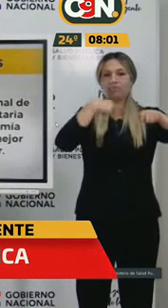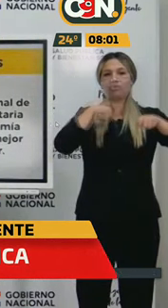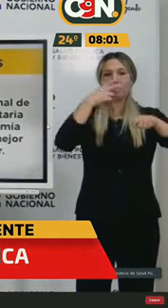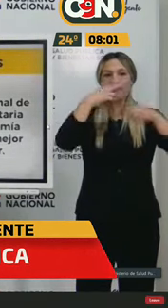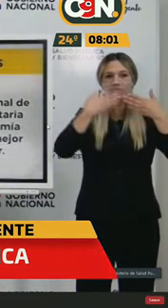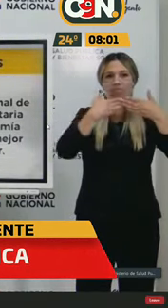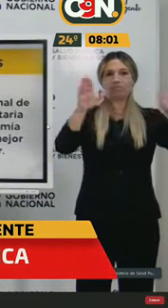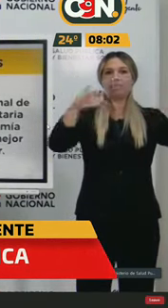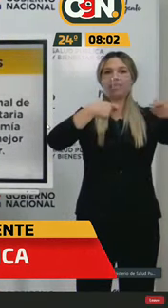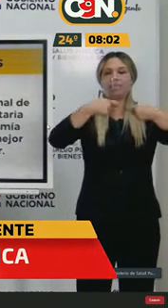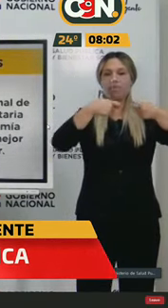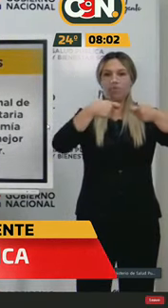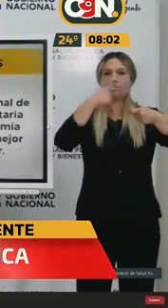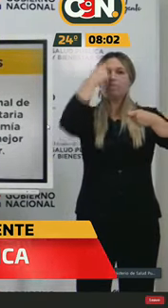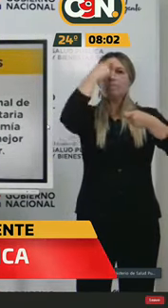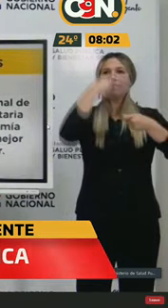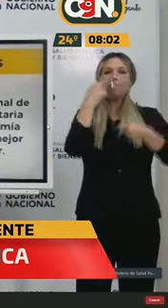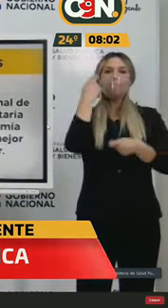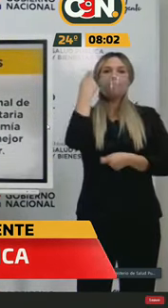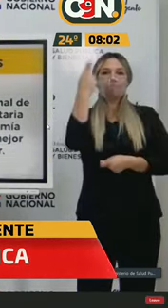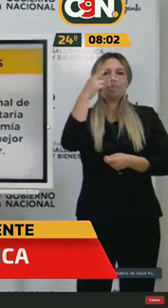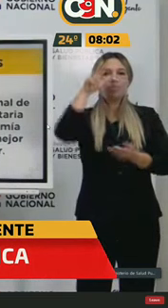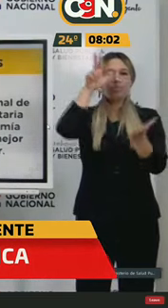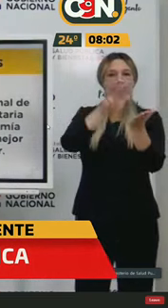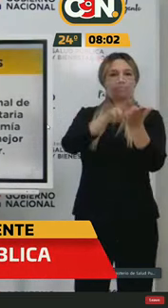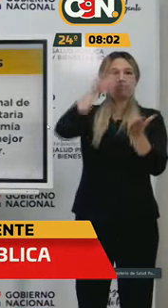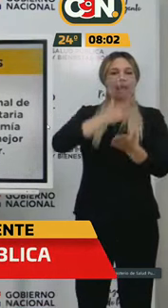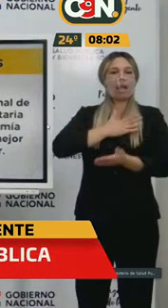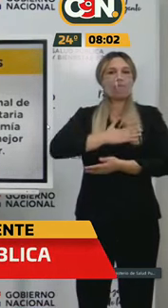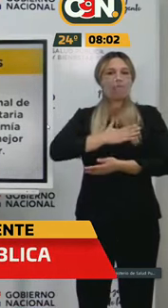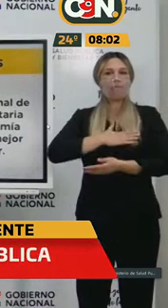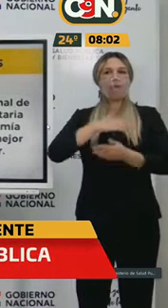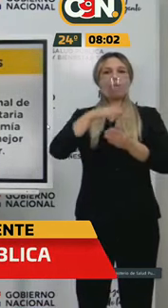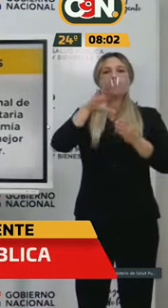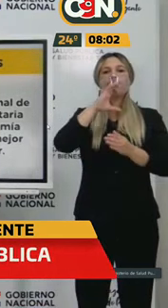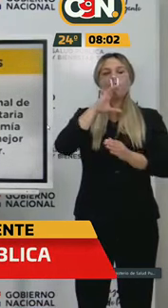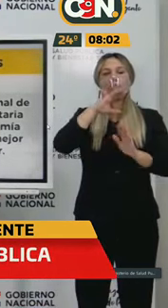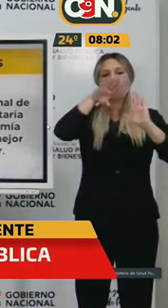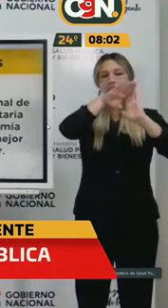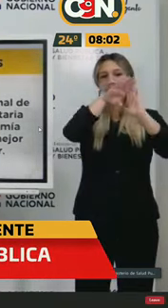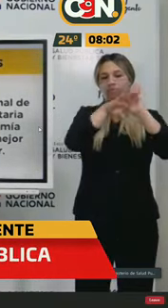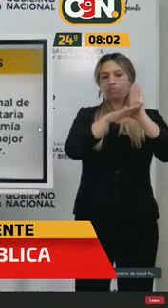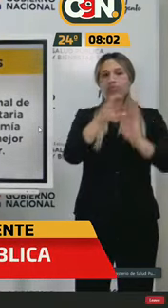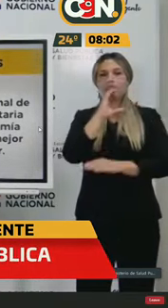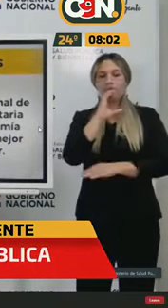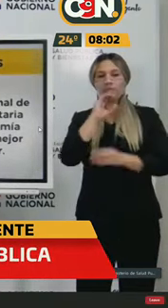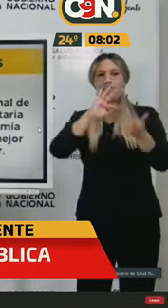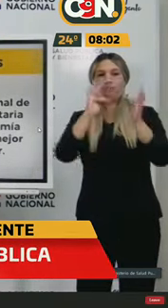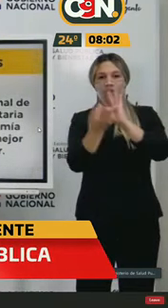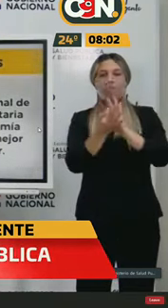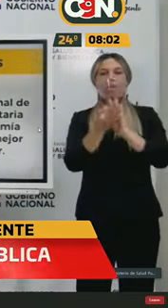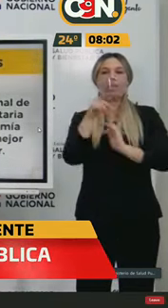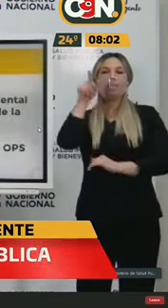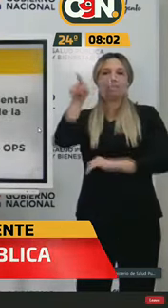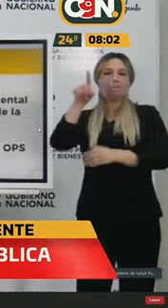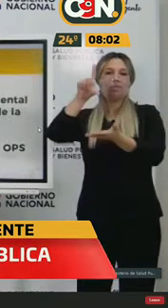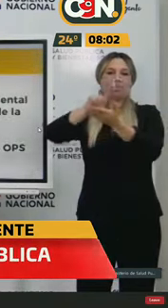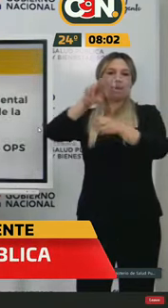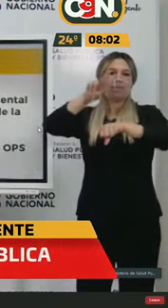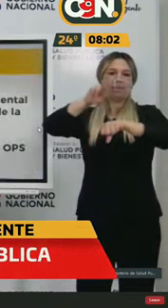país tengan un respaldo suficiente al tener una autoridad reguladora de mayor categoría.